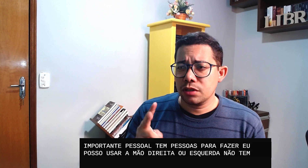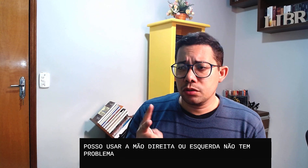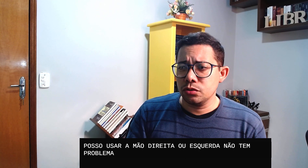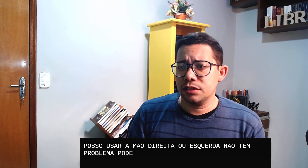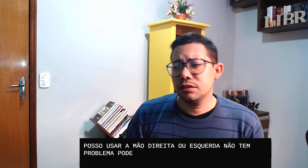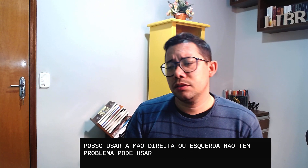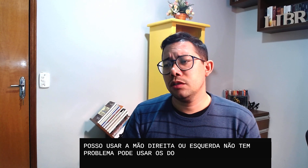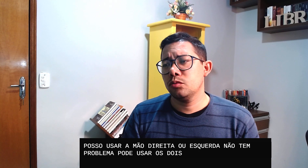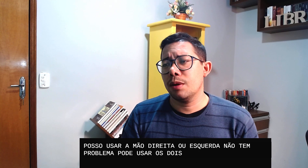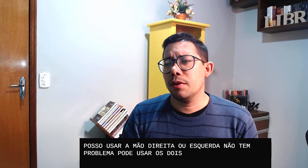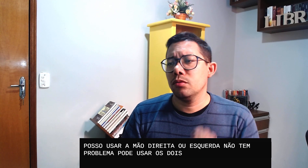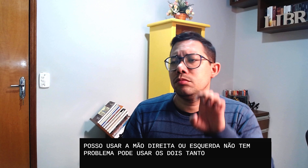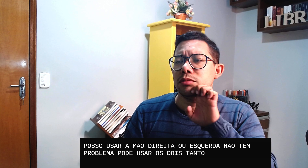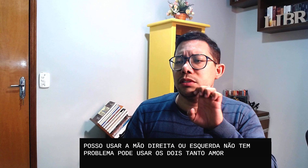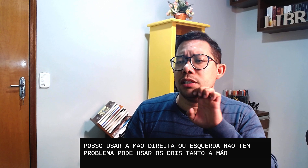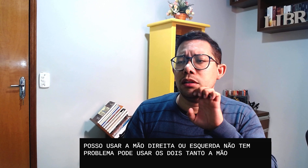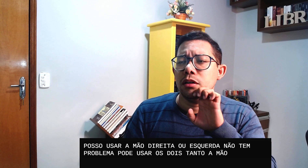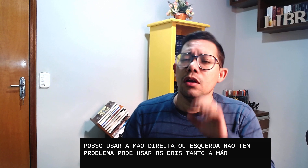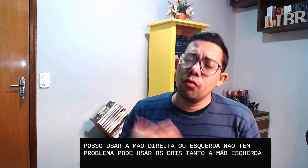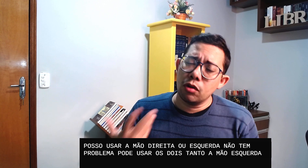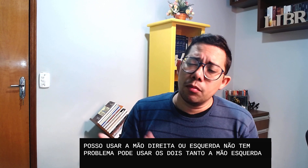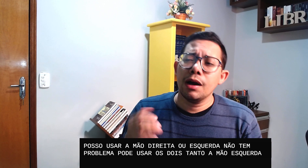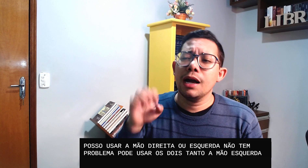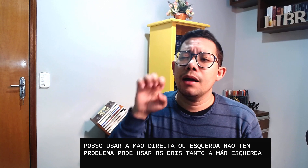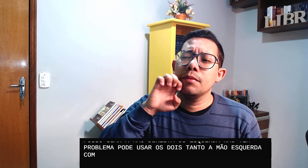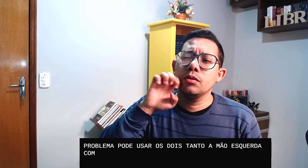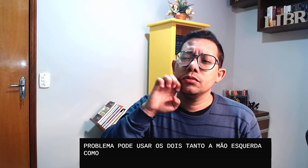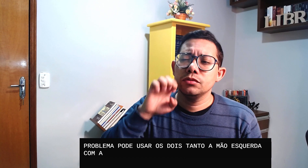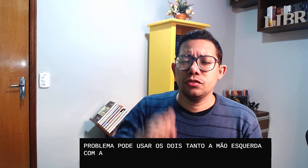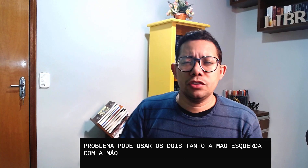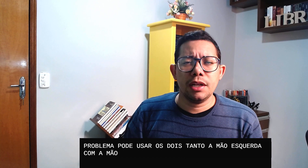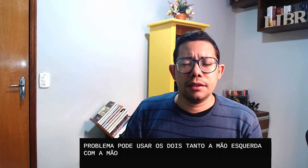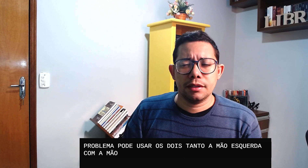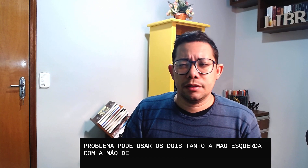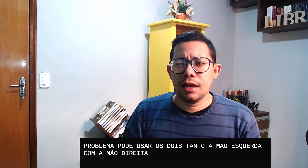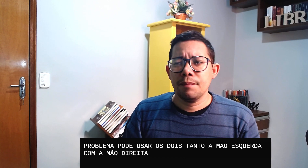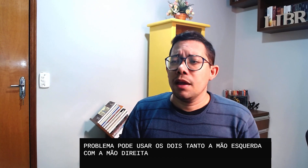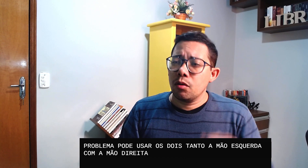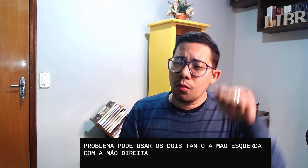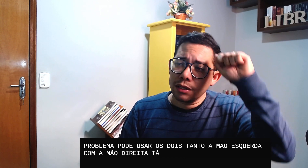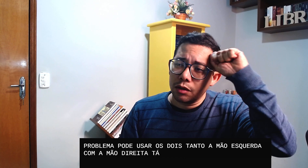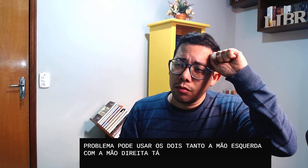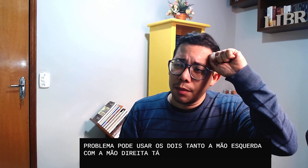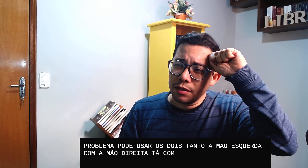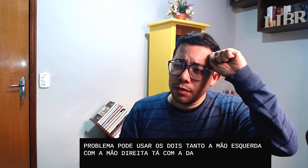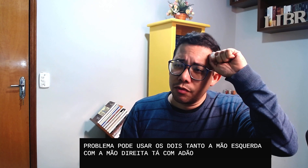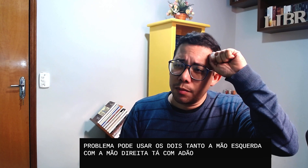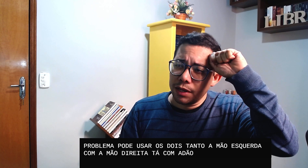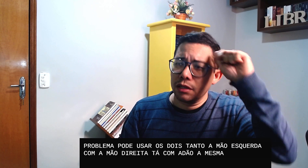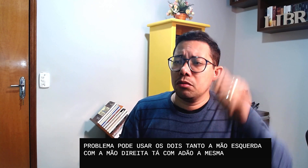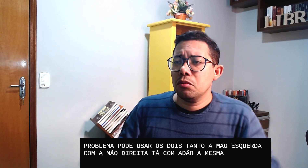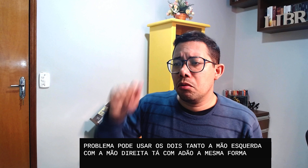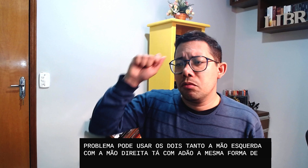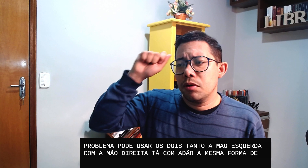os dois, tanto a mão esquerda como a mão direita, tá? Com Adão, a mesma forma, Adão ou